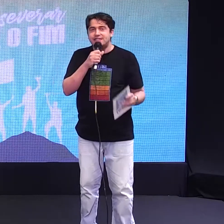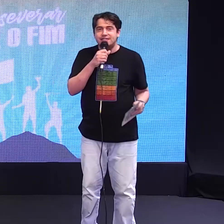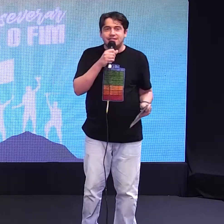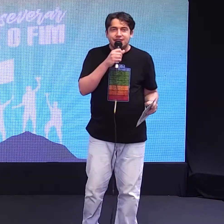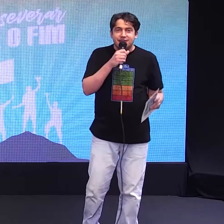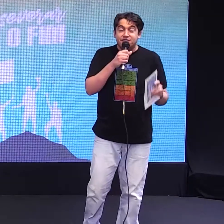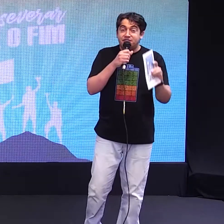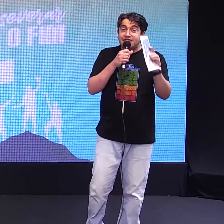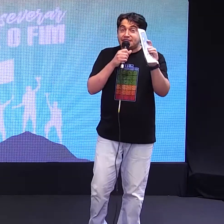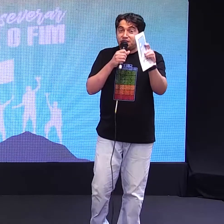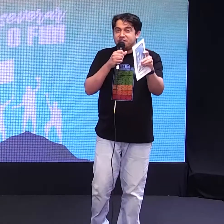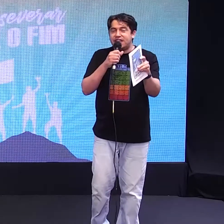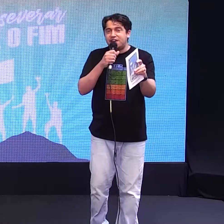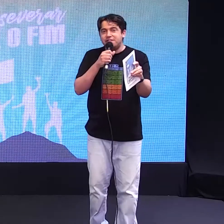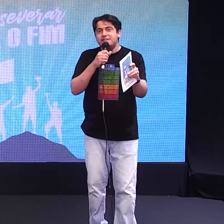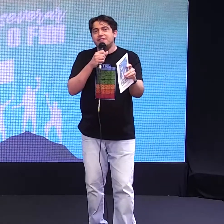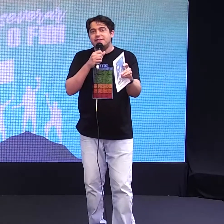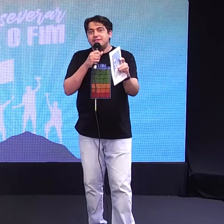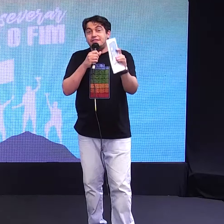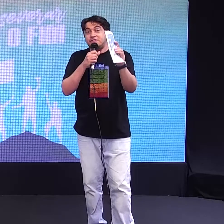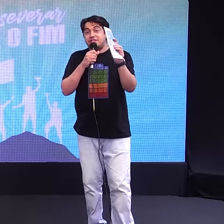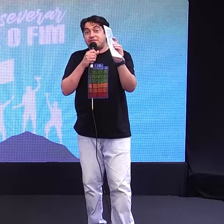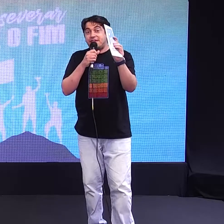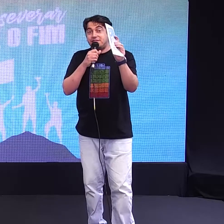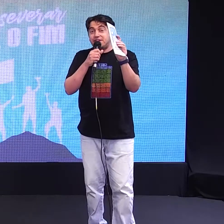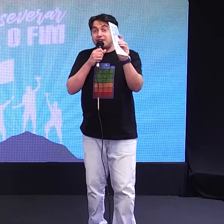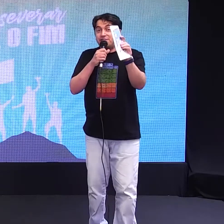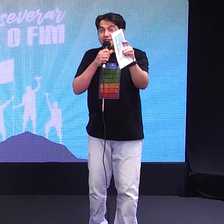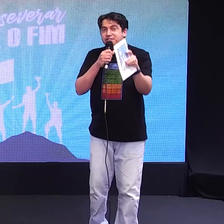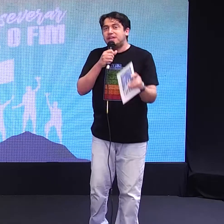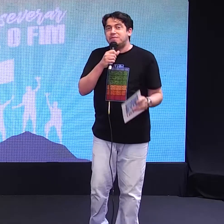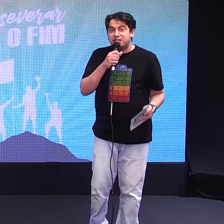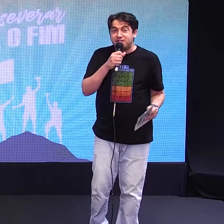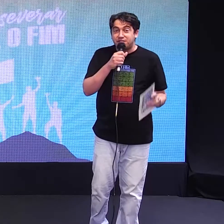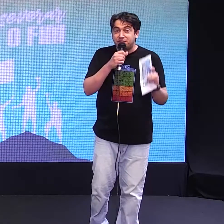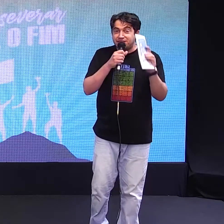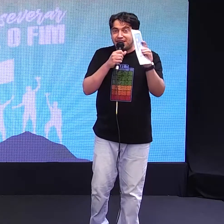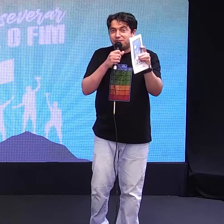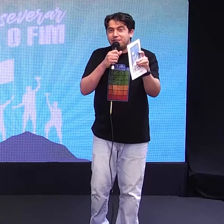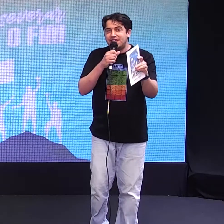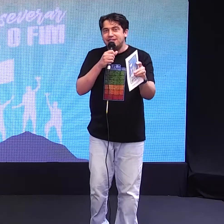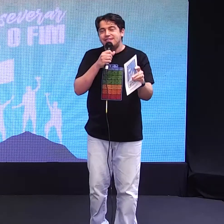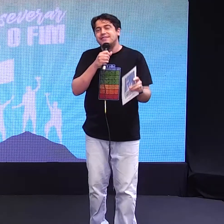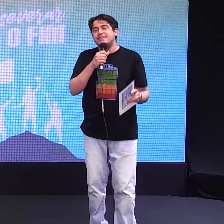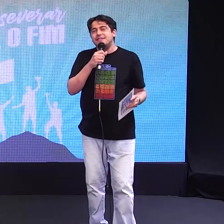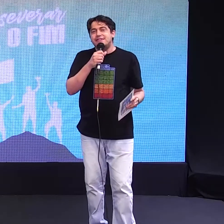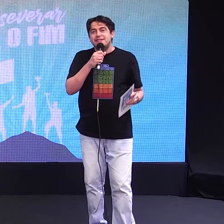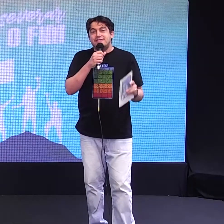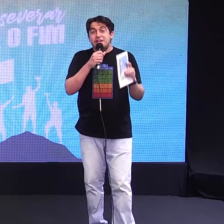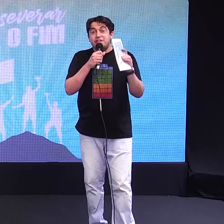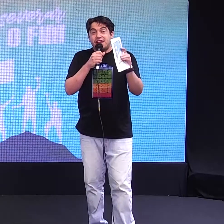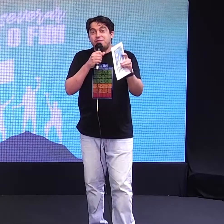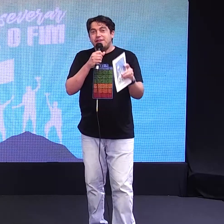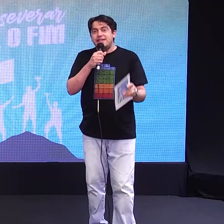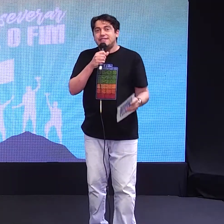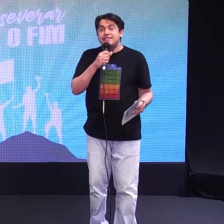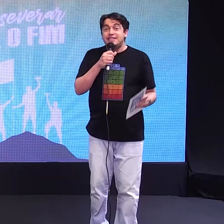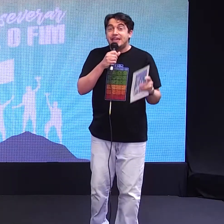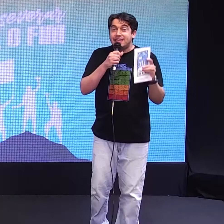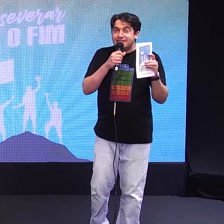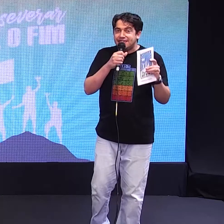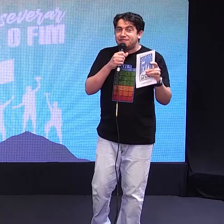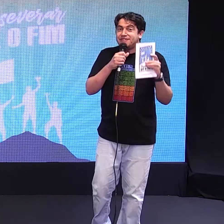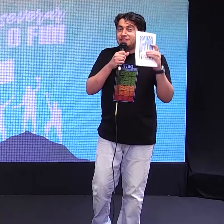você. Fique até o final, que você vai rever seus amigos, vai conversar com eles, vai orar com eles